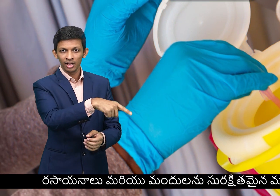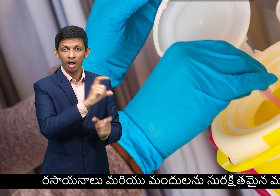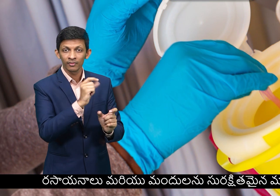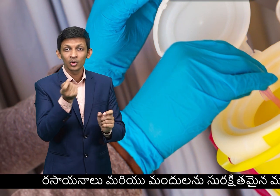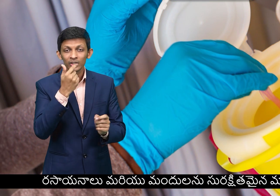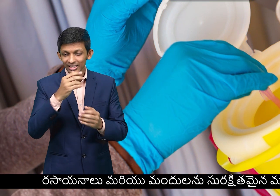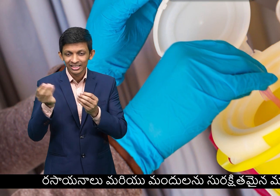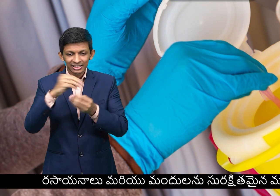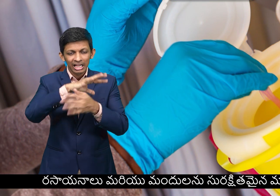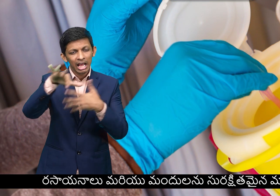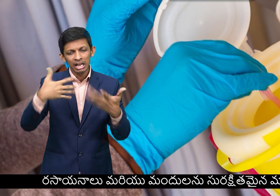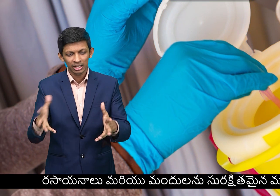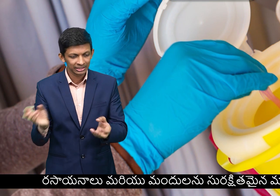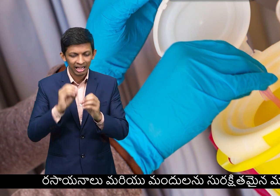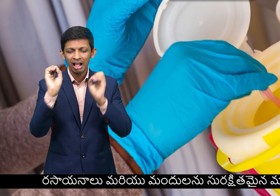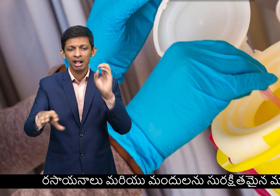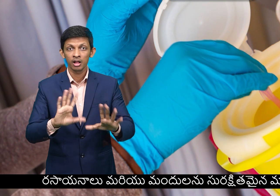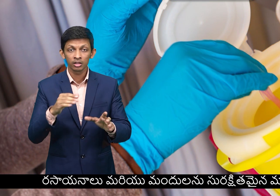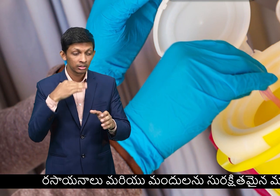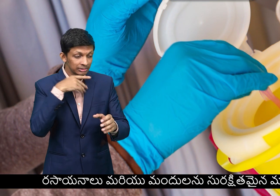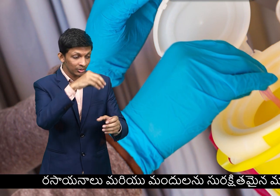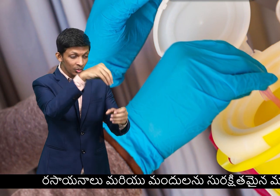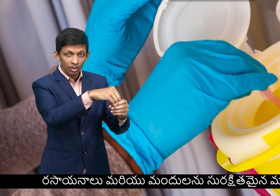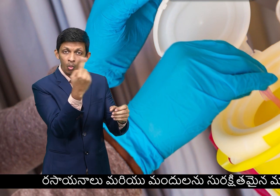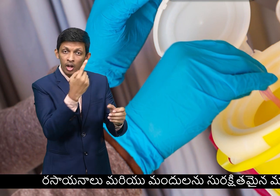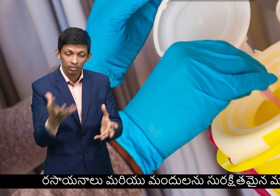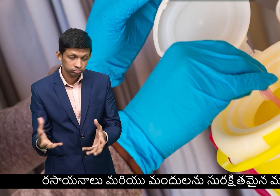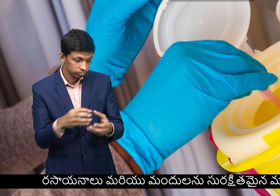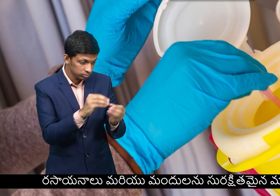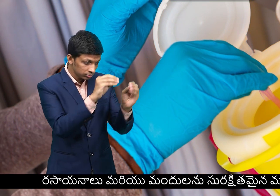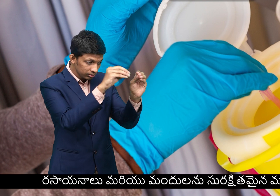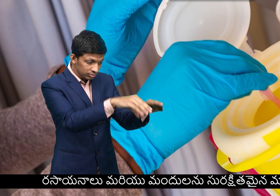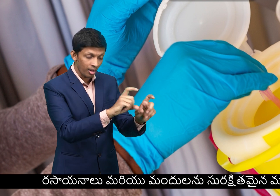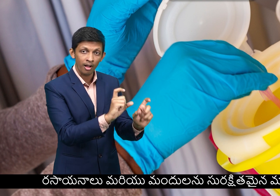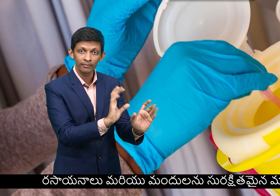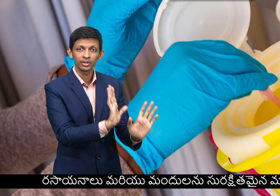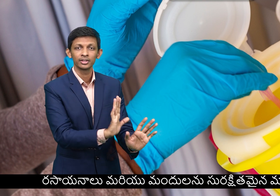రసాయనాలు మరియు మందులను సురక్షితమైన మార్గంలో పారవేయండి.